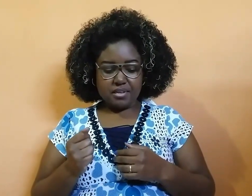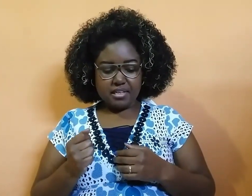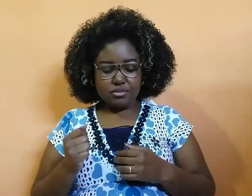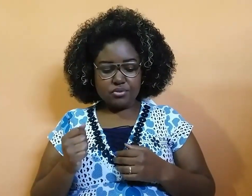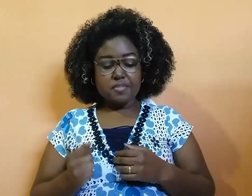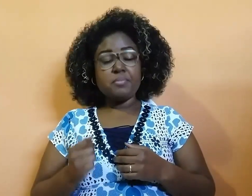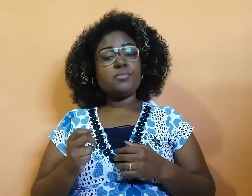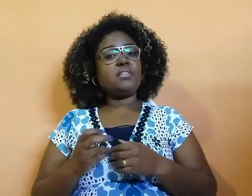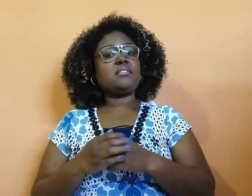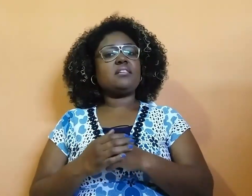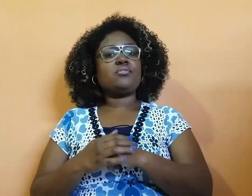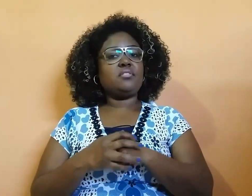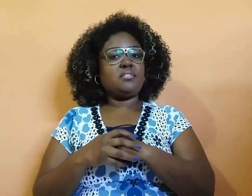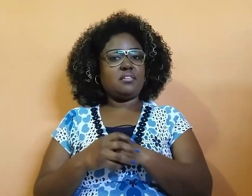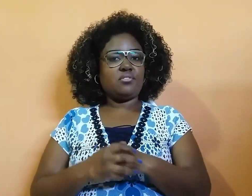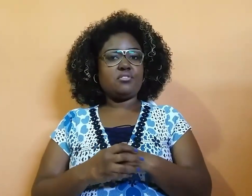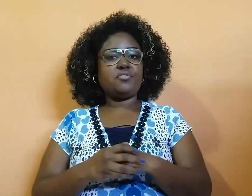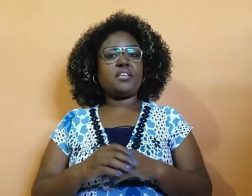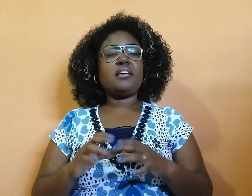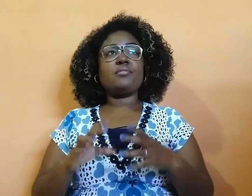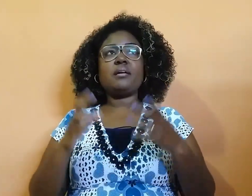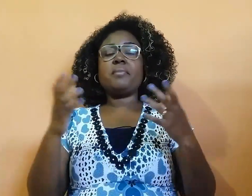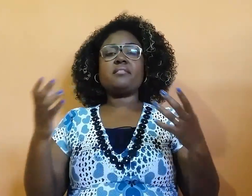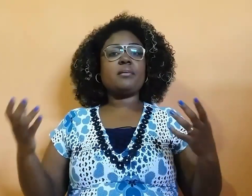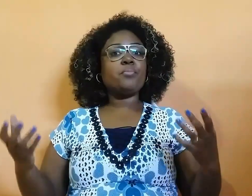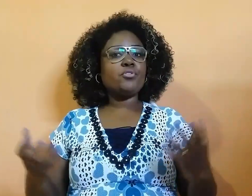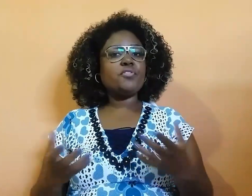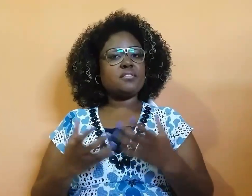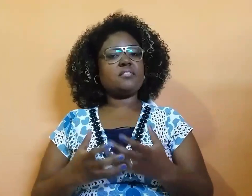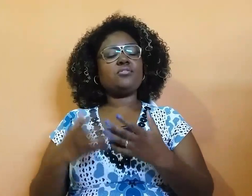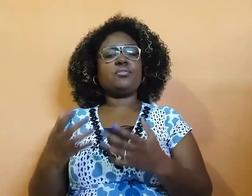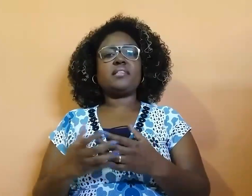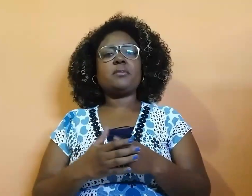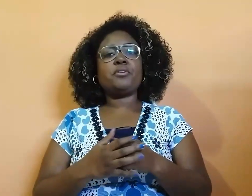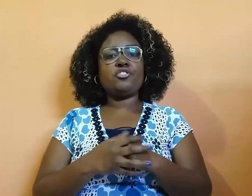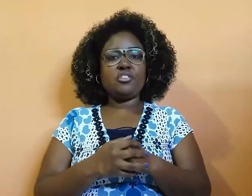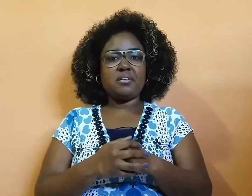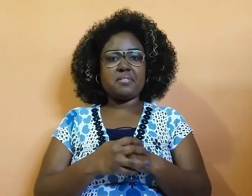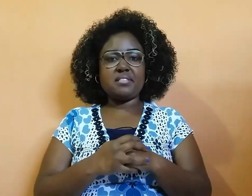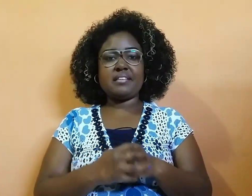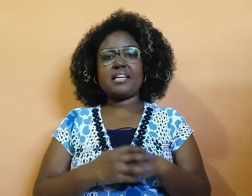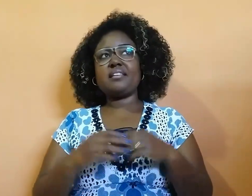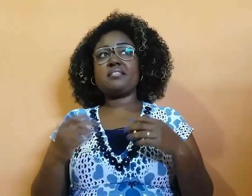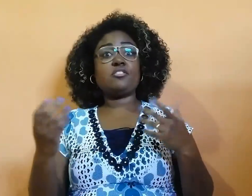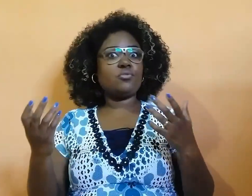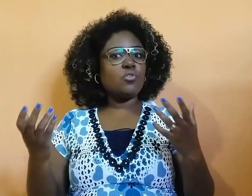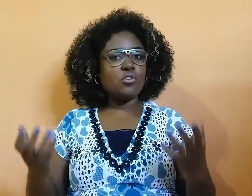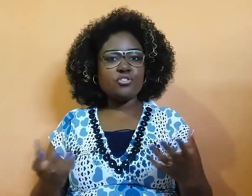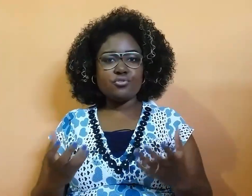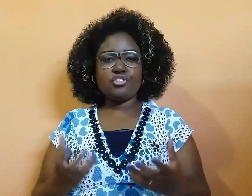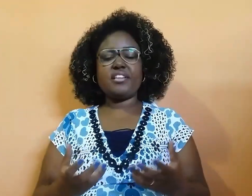ea lei 12.319 que regulamenta a profissão de intérpretes de língua de sinais traz um código de